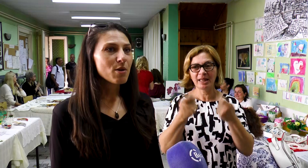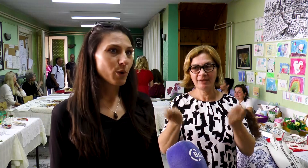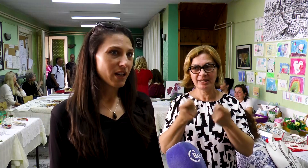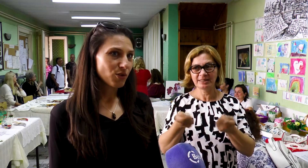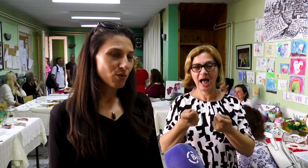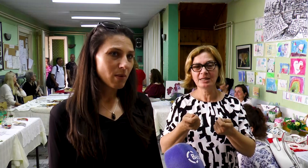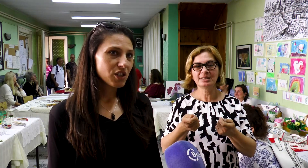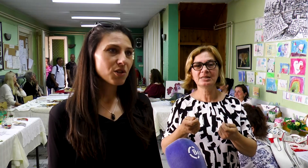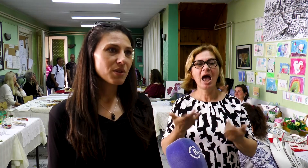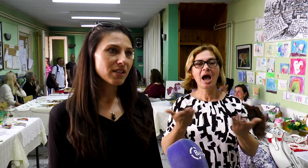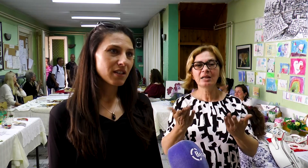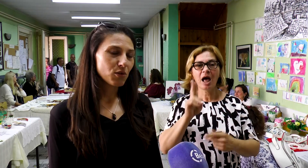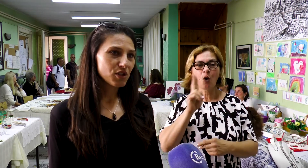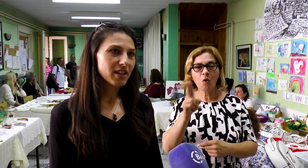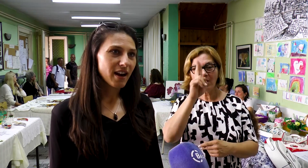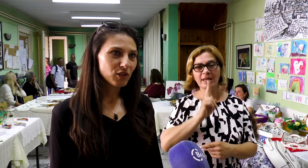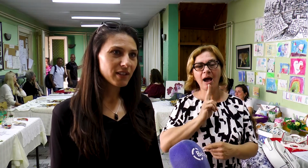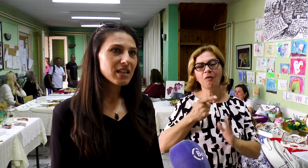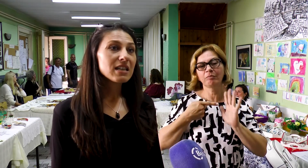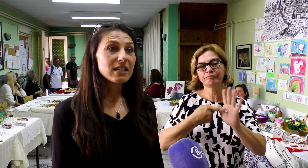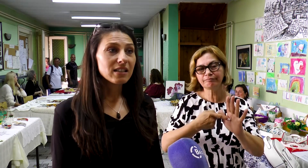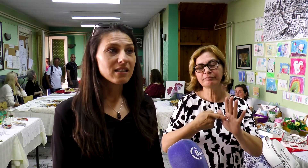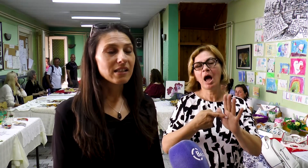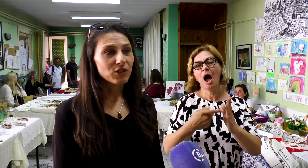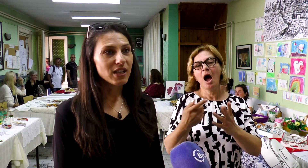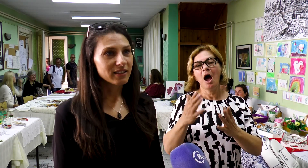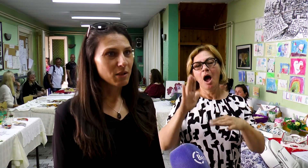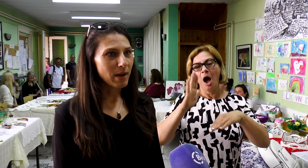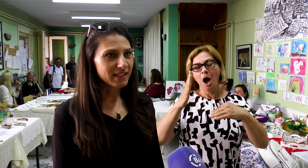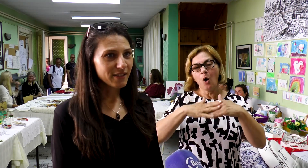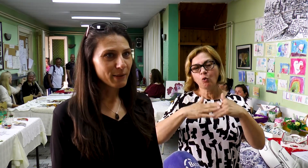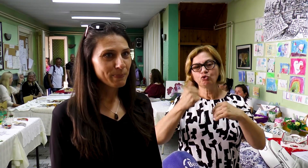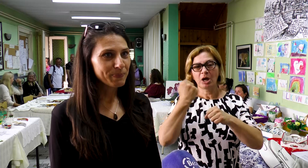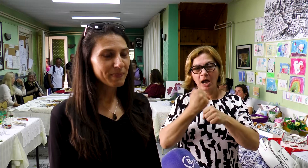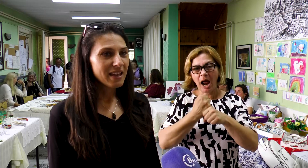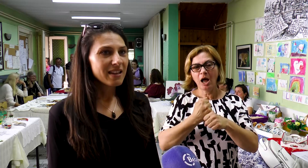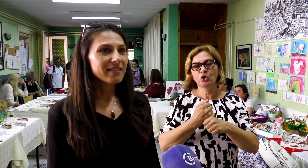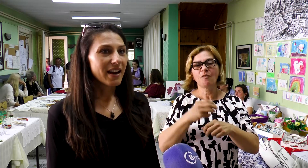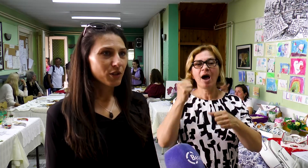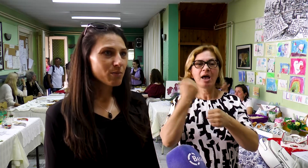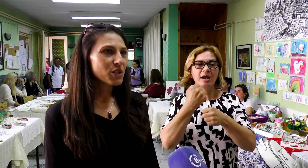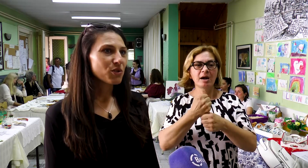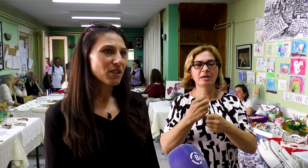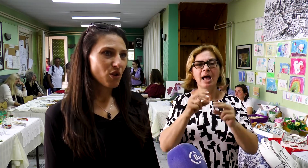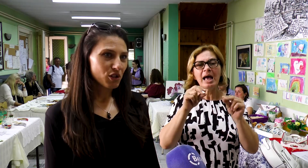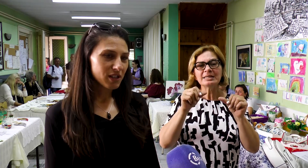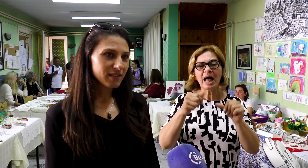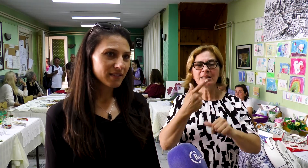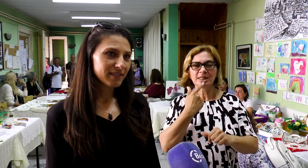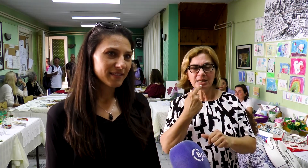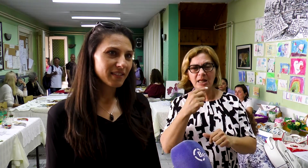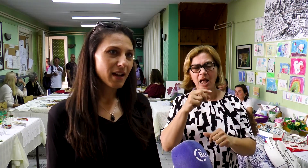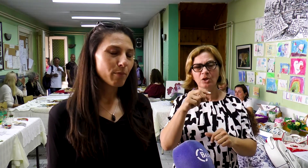nagluvi pokazuju umeće u izradi ručnih radova i izradi slano-slatkih peciva. Drago mi je što ste